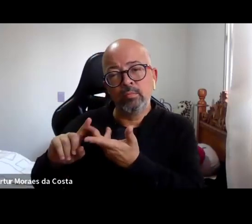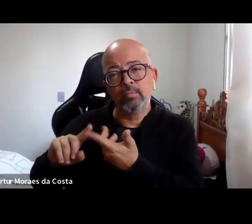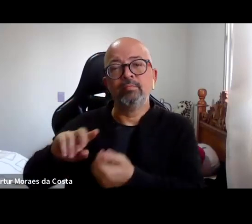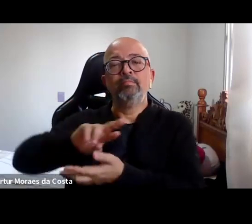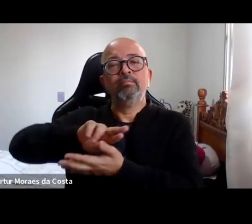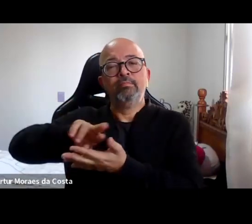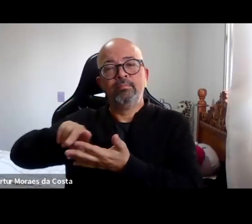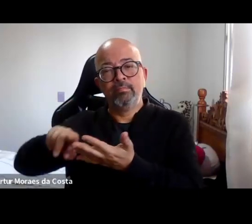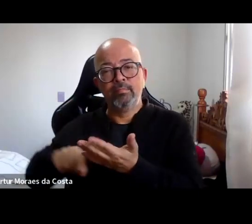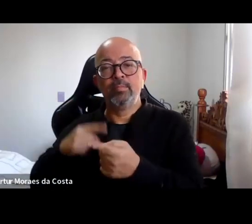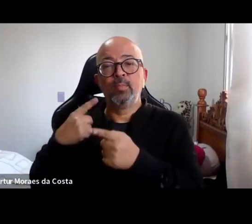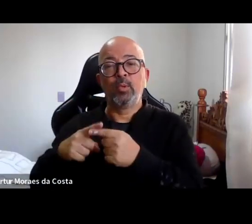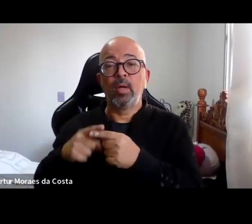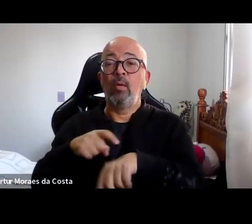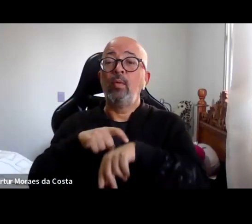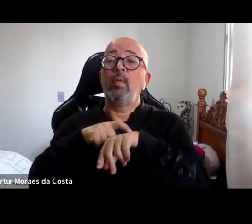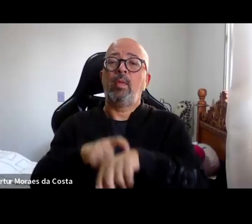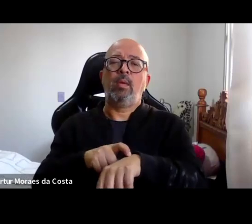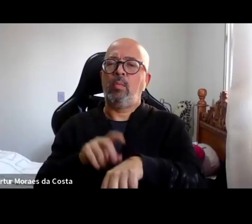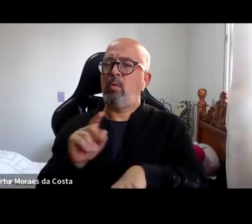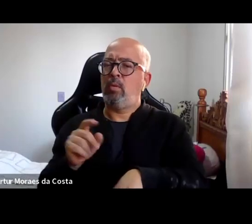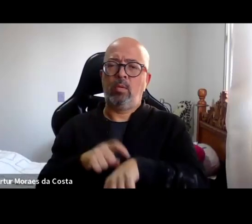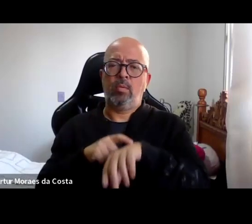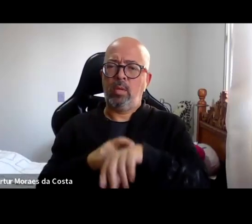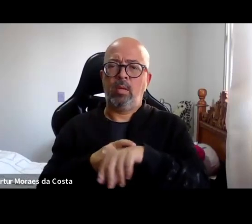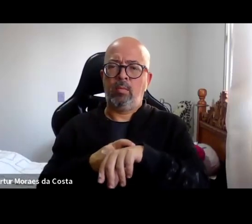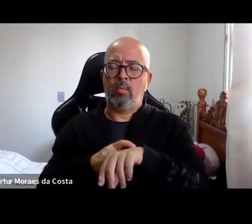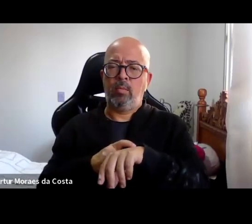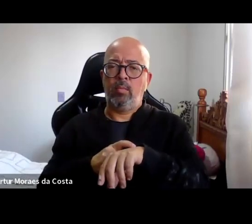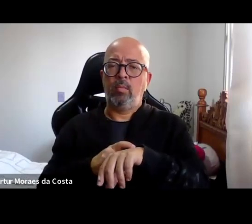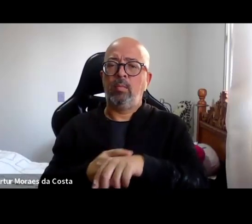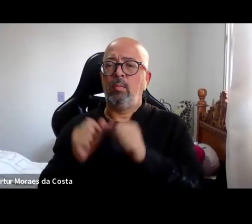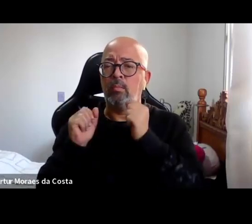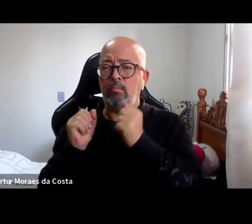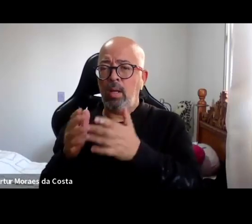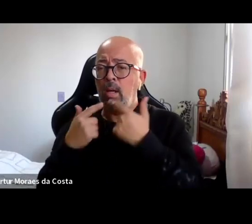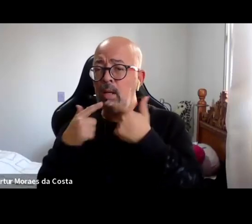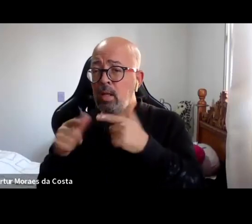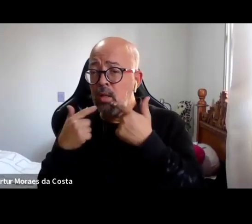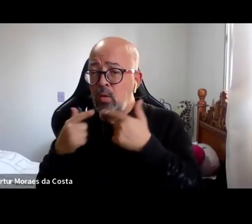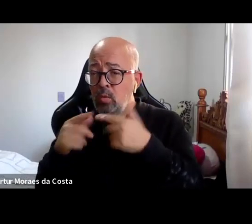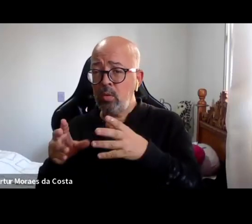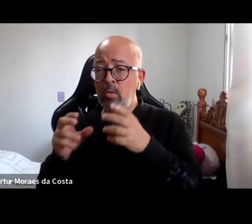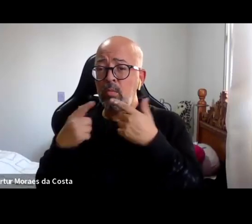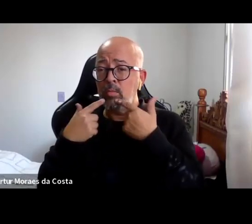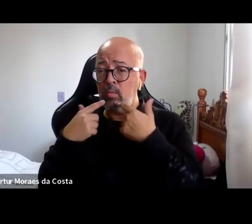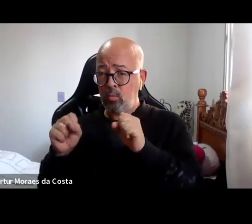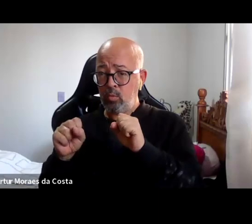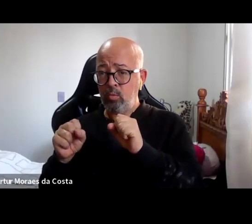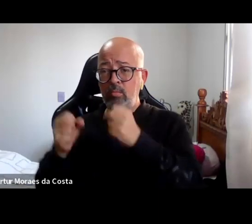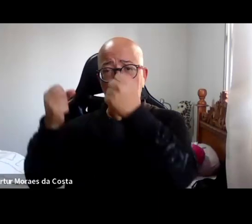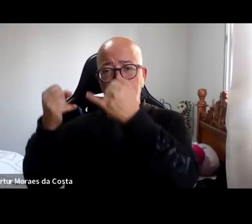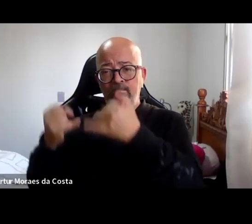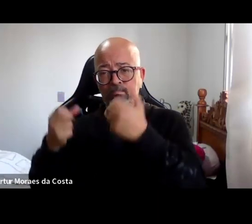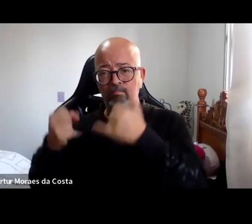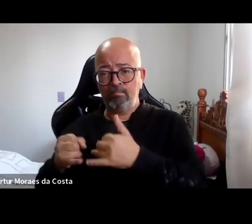importante que pasó y es bueno complementar eh lo que lo que faltó y que puede ayudar a la persona